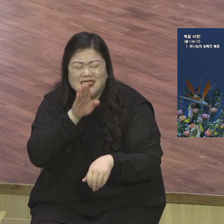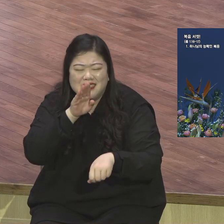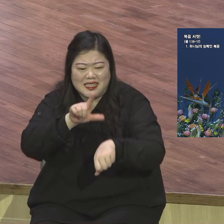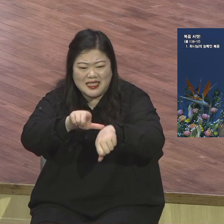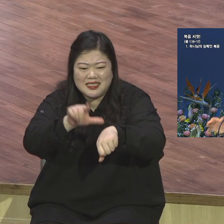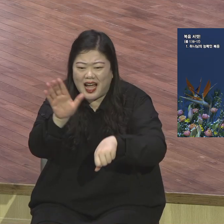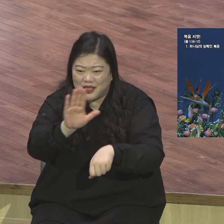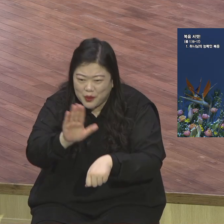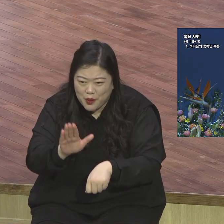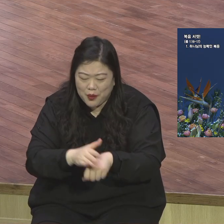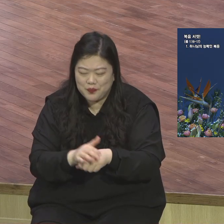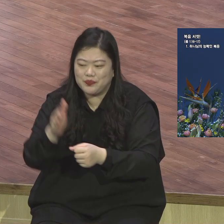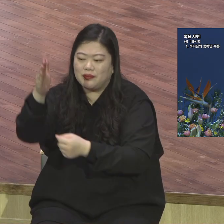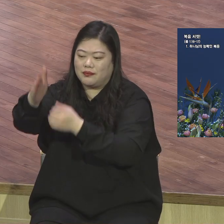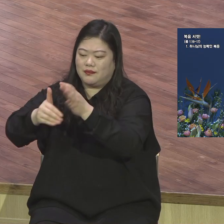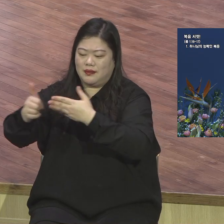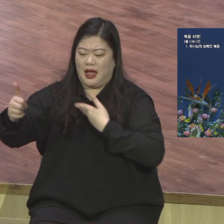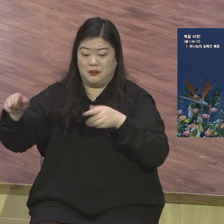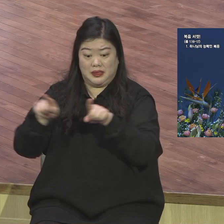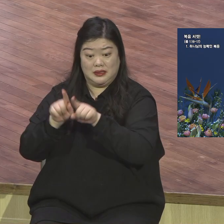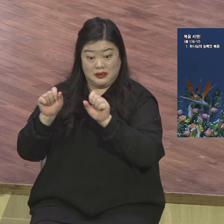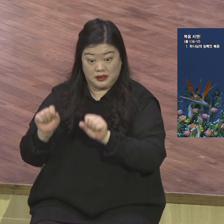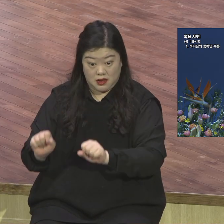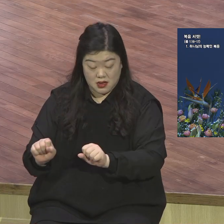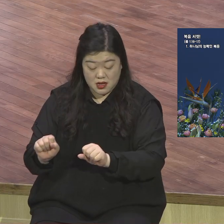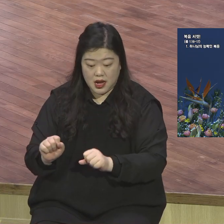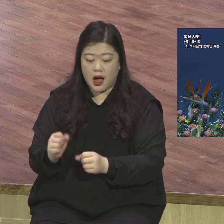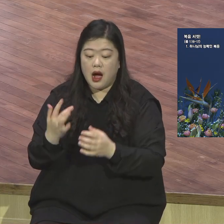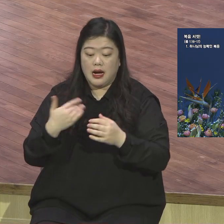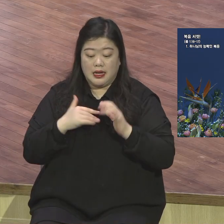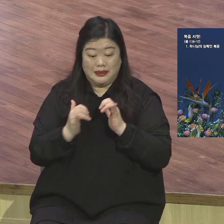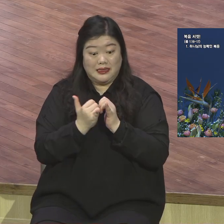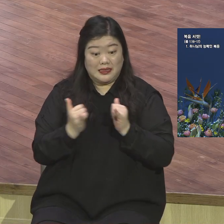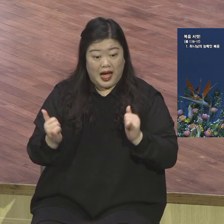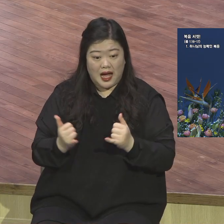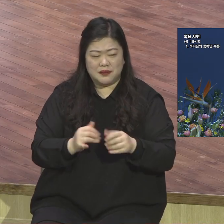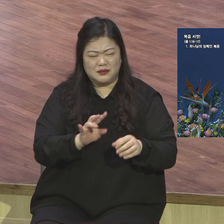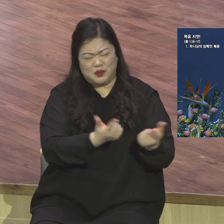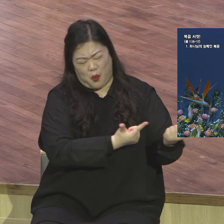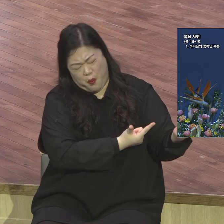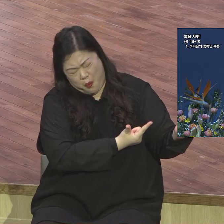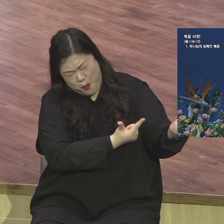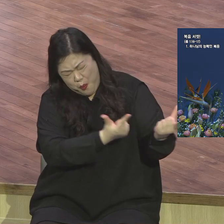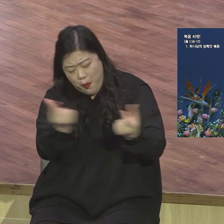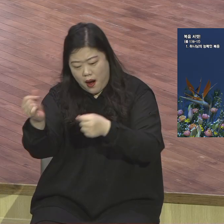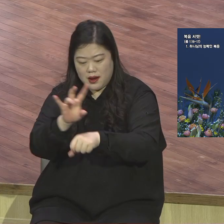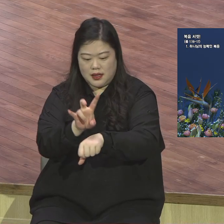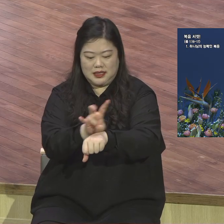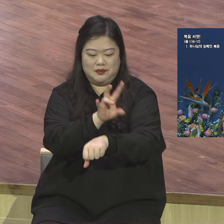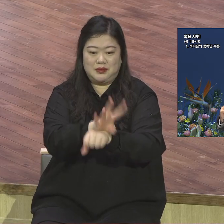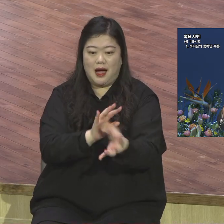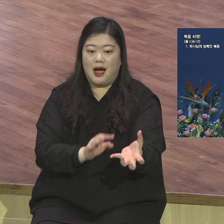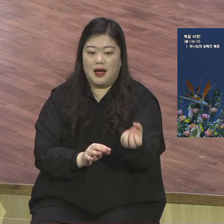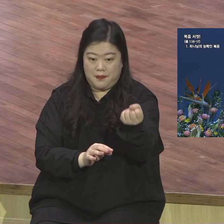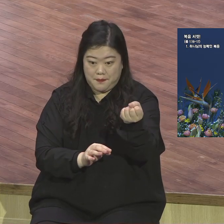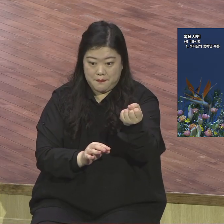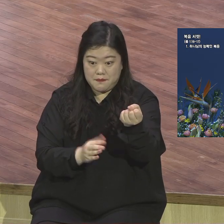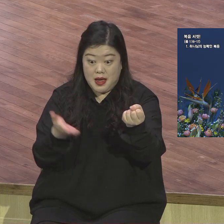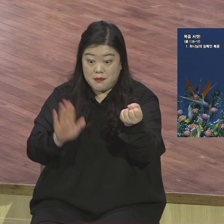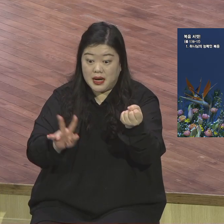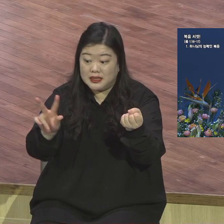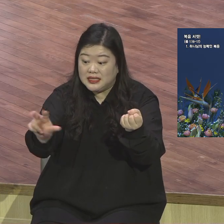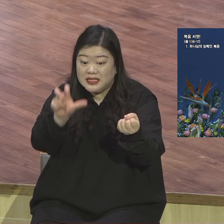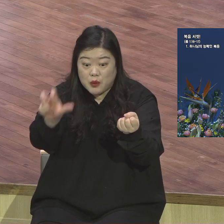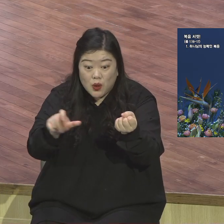거예요. 내 수준과 내 능력과 상관없이 초월적 응답, 영원의 응답이 나를